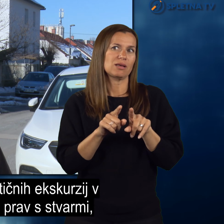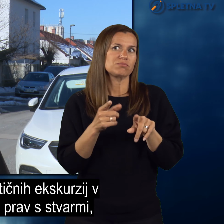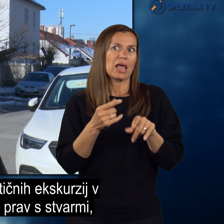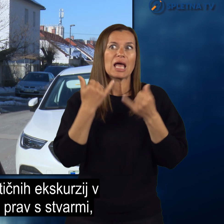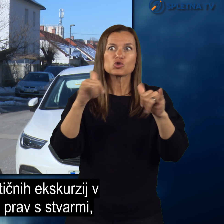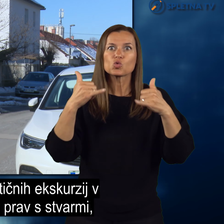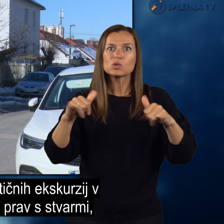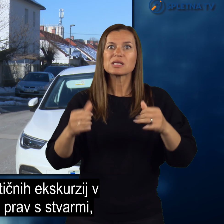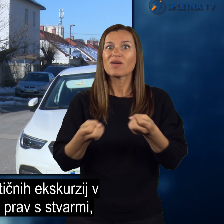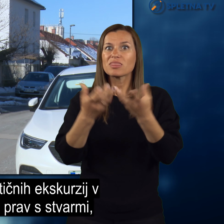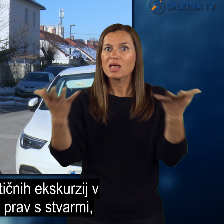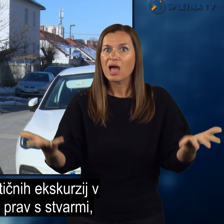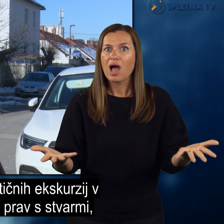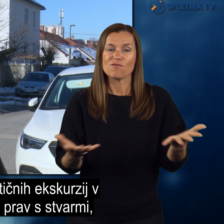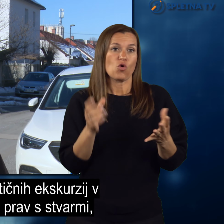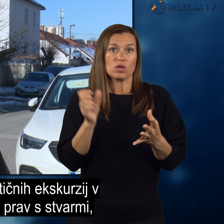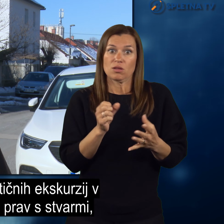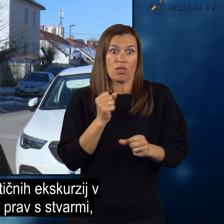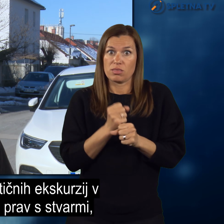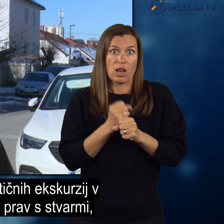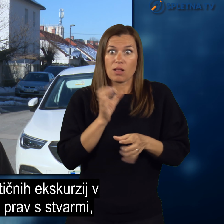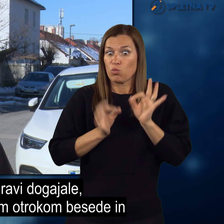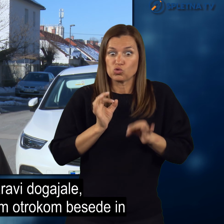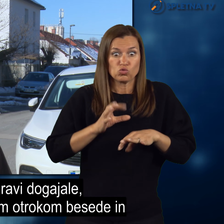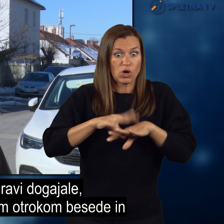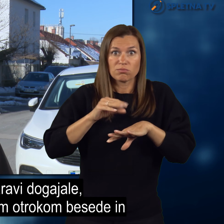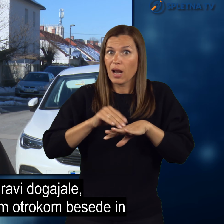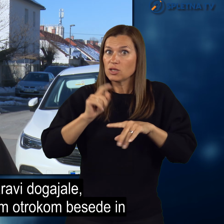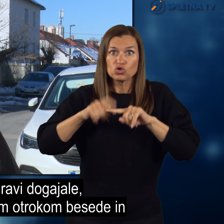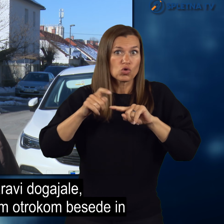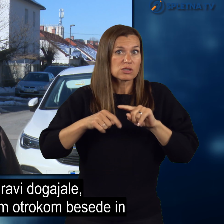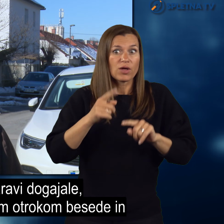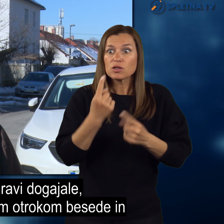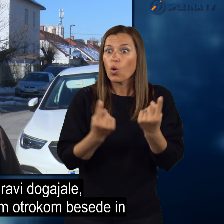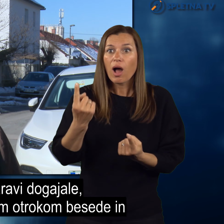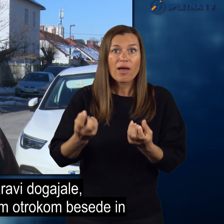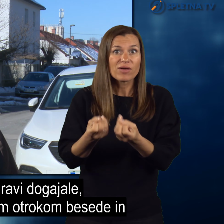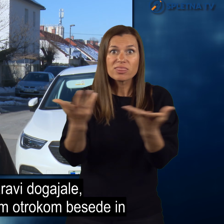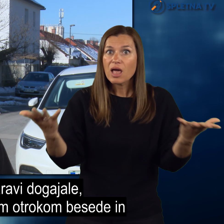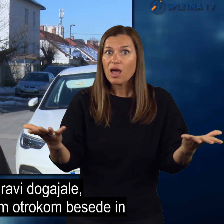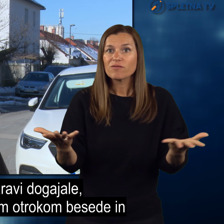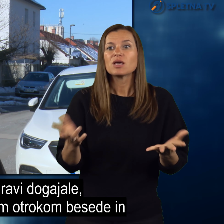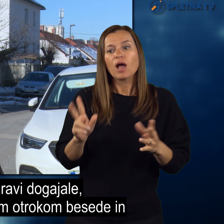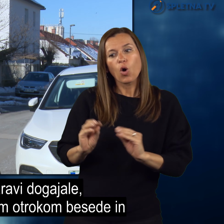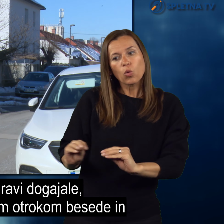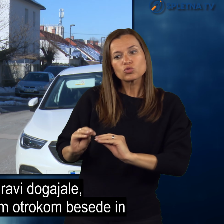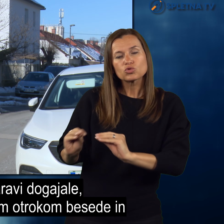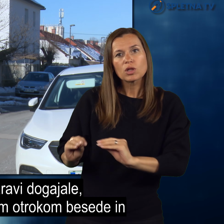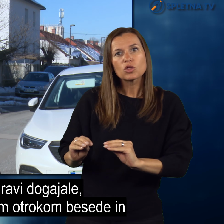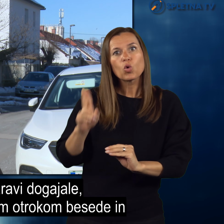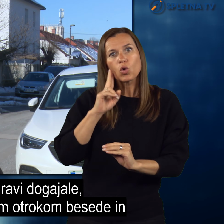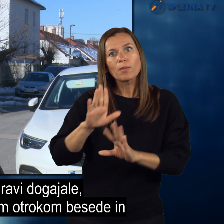praktičnih ekskurzij v naravo in dela prav s stvarmi, ki so se v naravi dogajale, kako približati gluhim